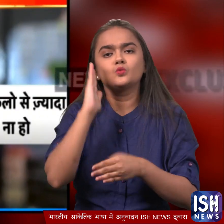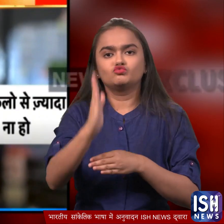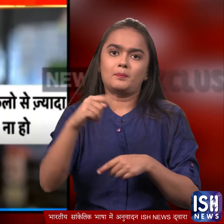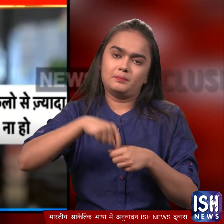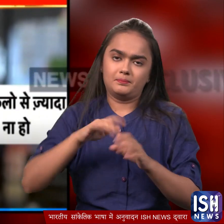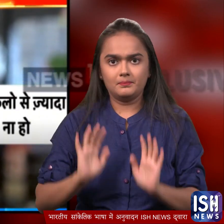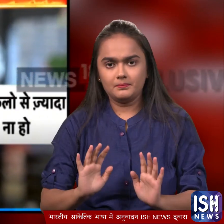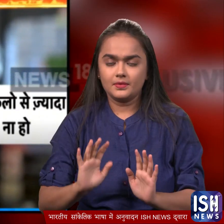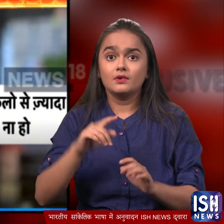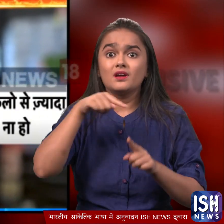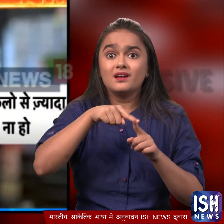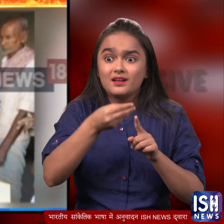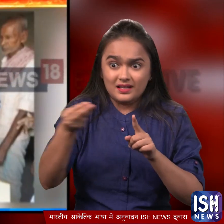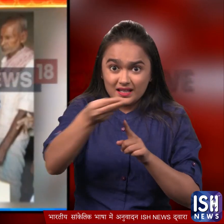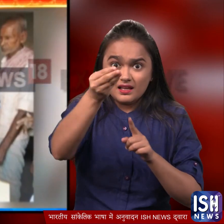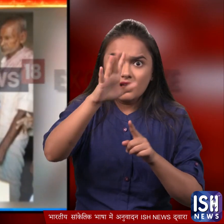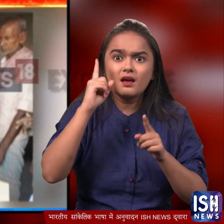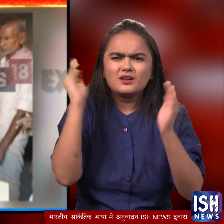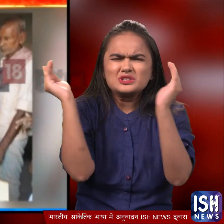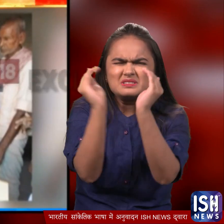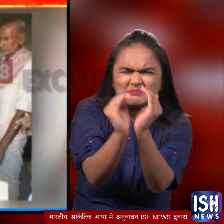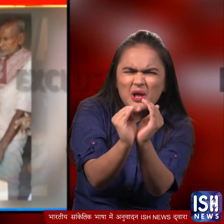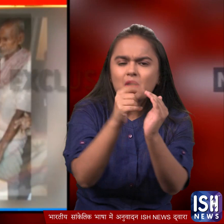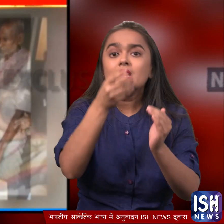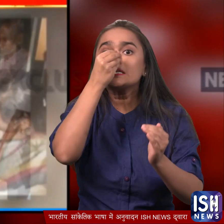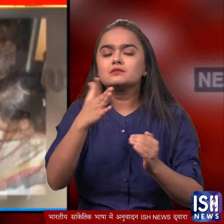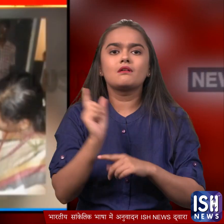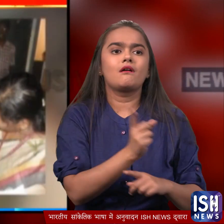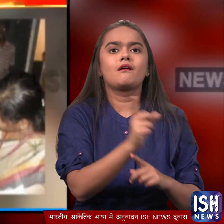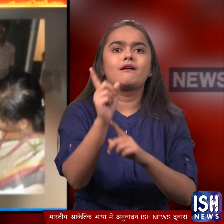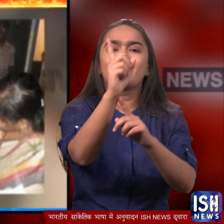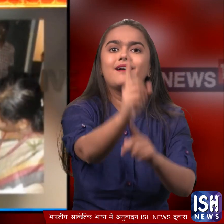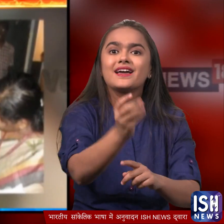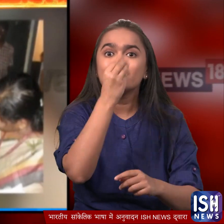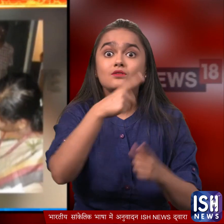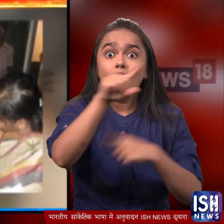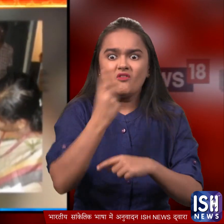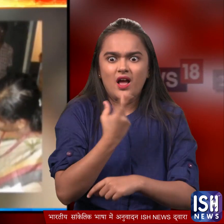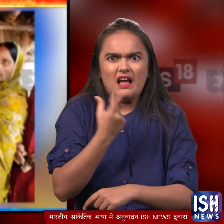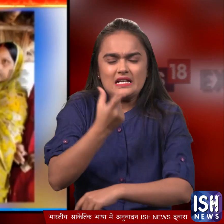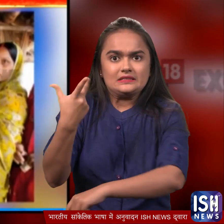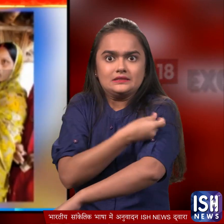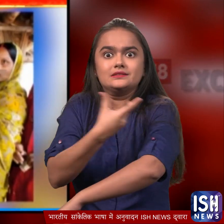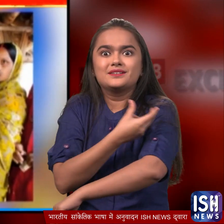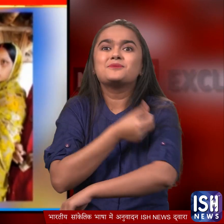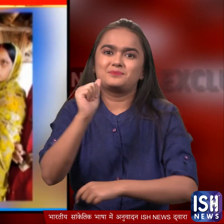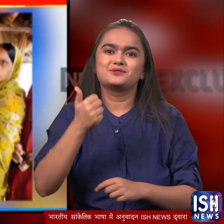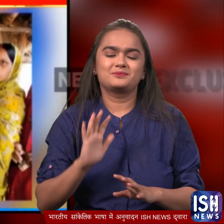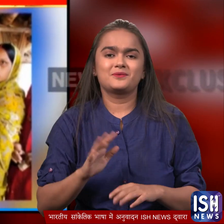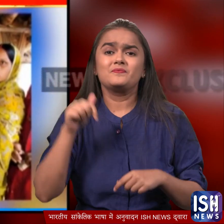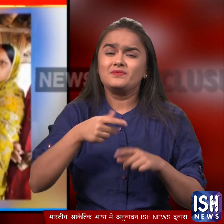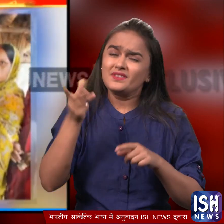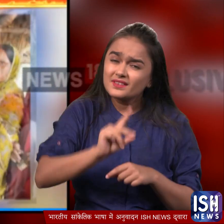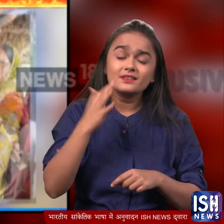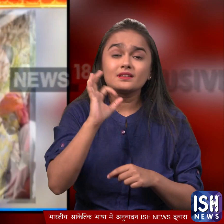weight plus payload up to 25 kg. इन ड्रोन के जरिए पहाड़ी और ग्रामीण इलाकों तक भी वैक्सीन को पहुंचाने में आसानी होगी, जिससे वहां रहने वाले